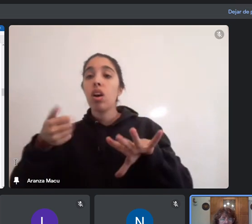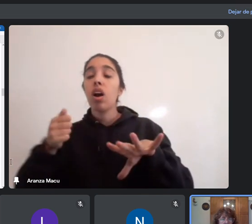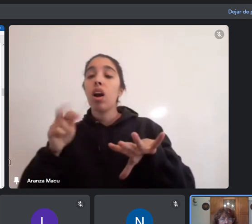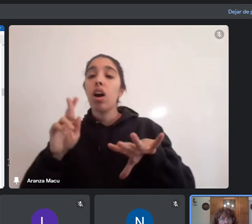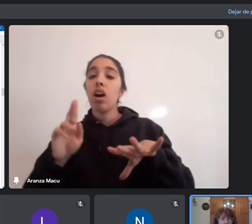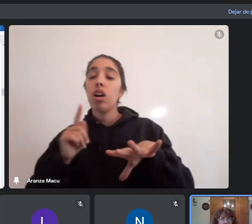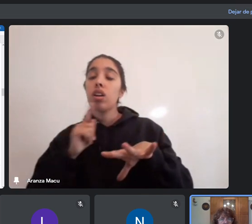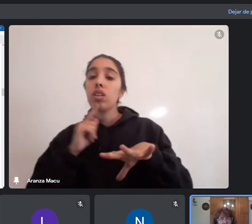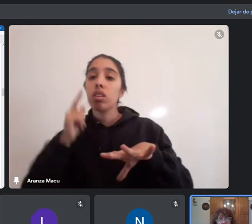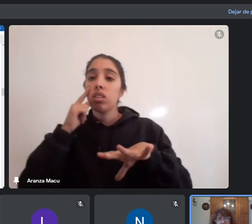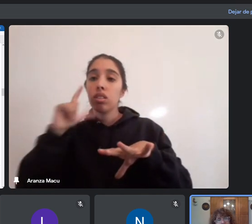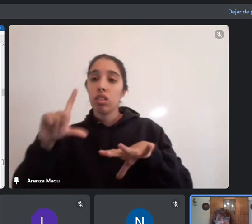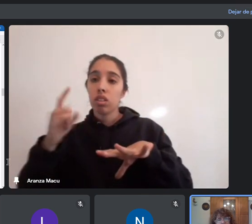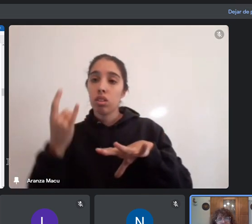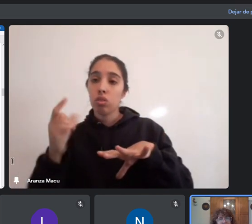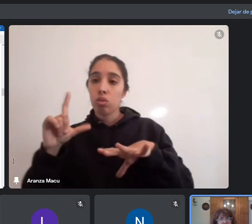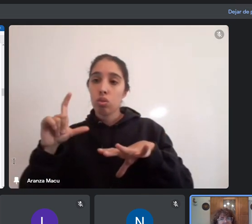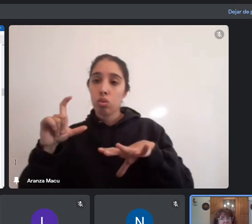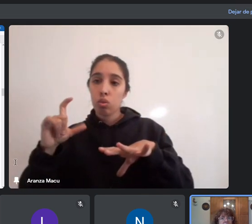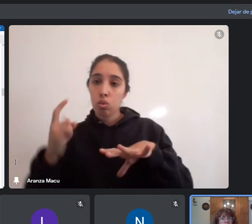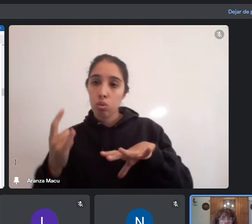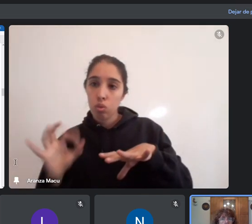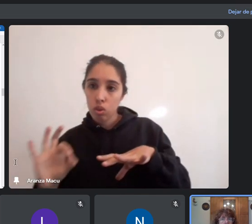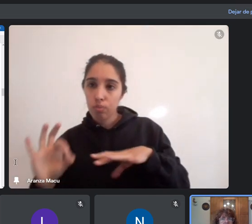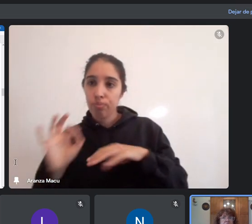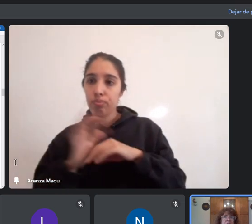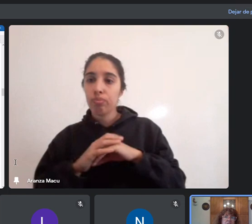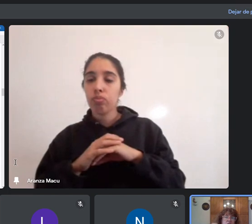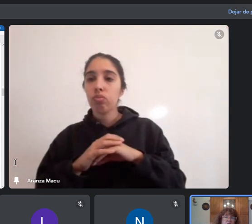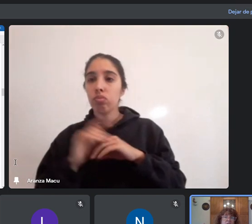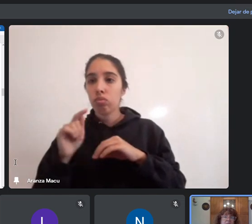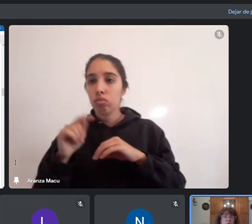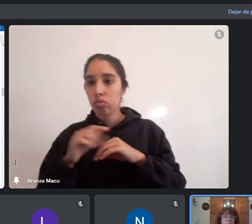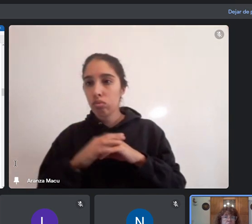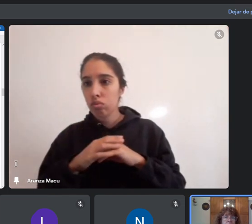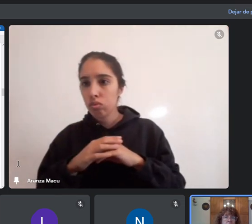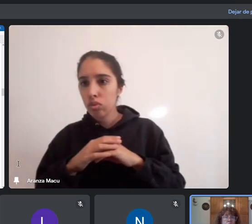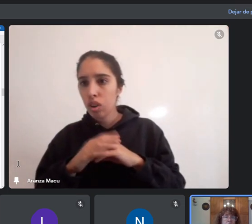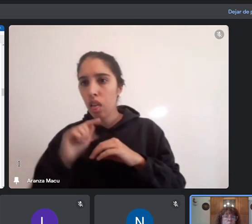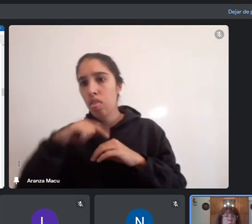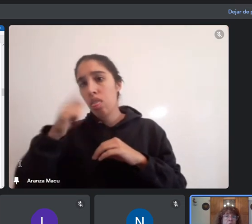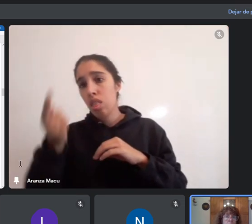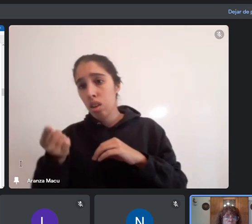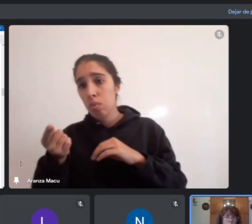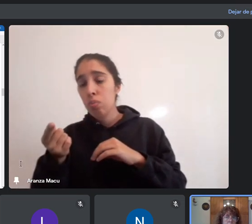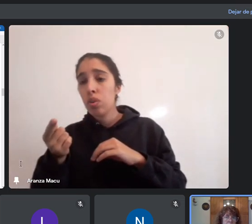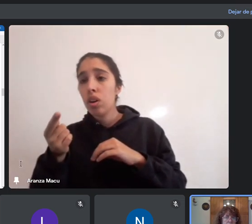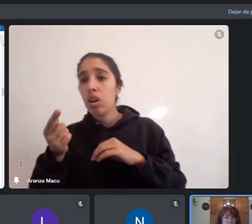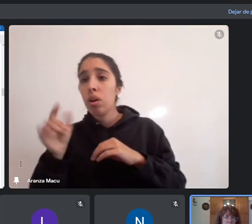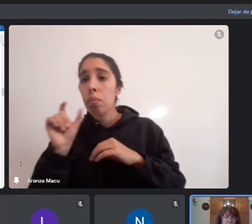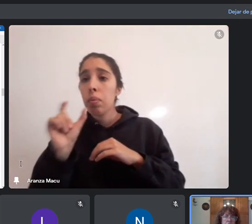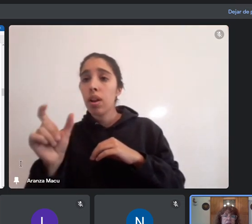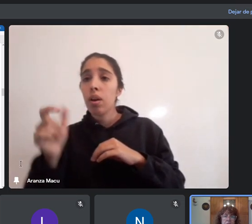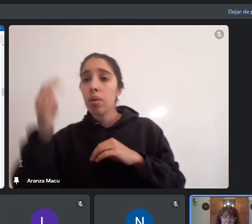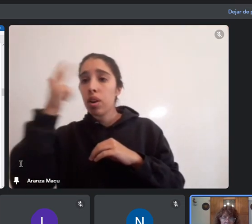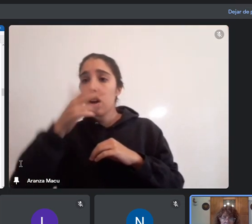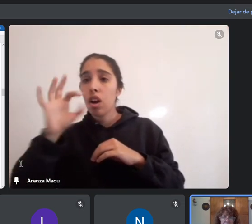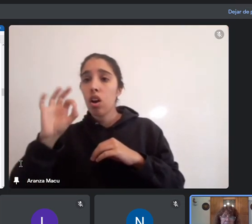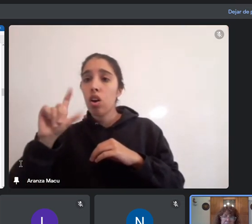Después de future, sigue hold, que yo ya se los había dado, que era un verbo. ¿Sí? Que quiere